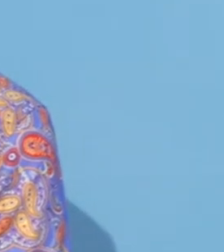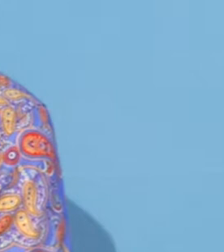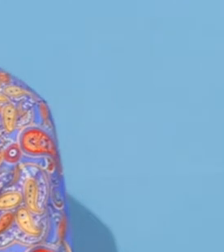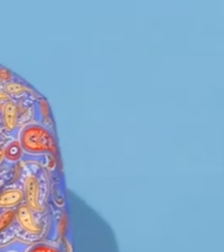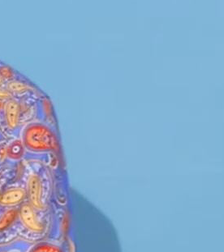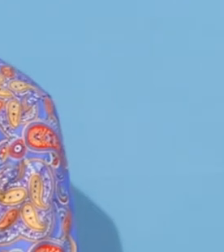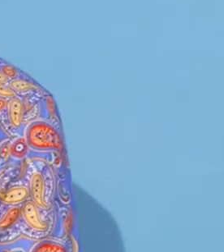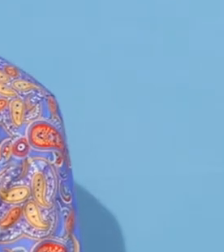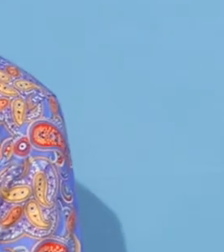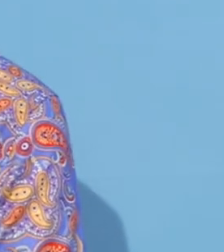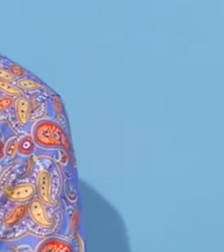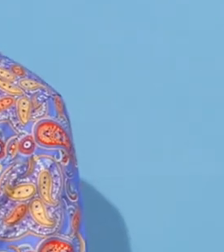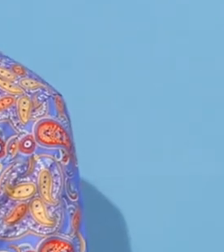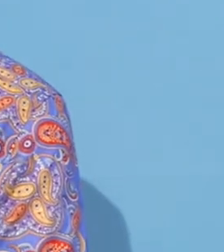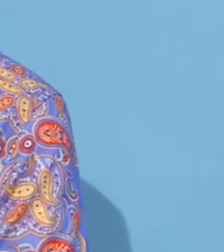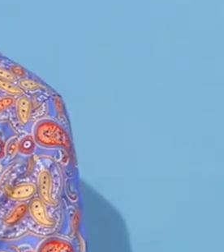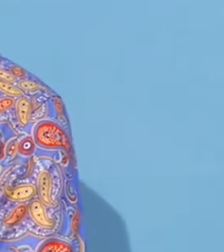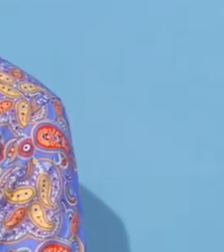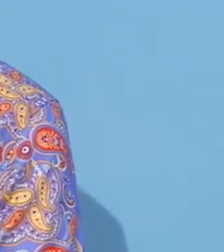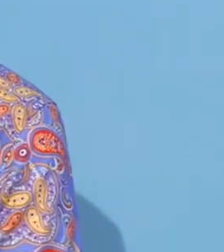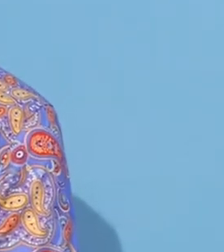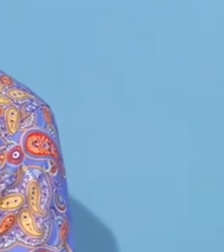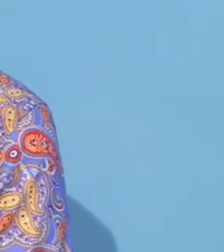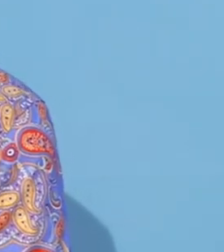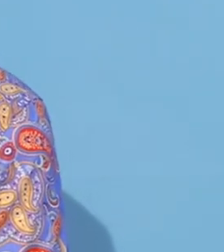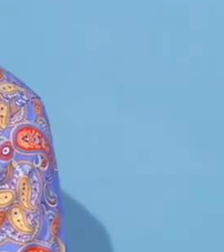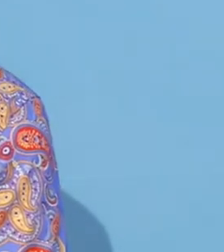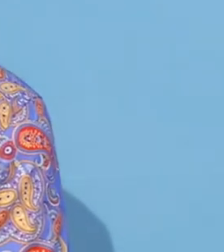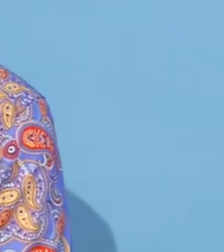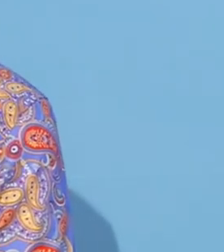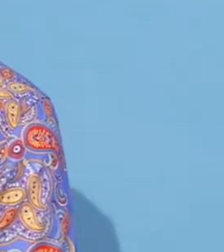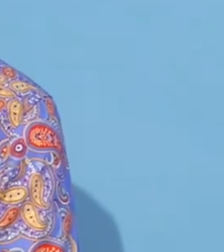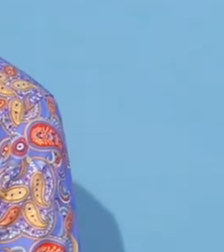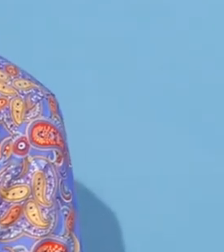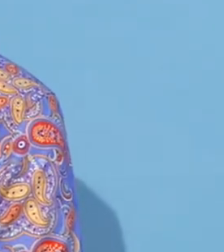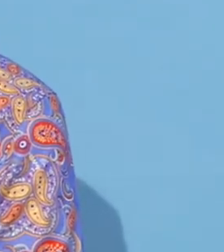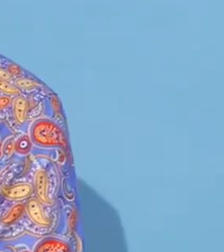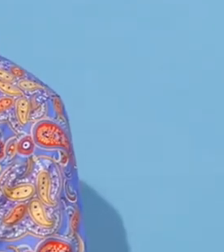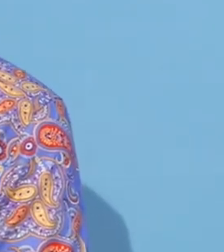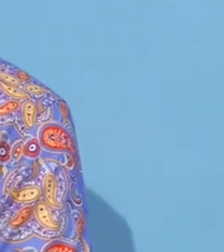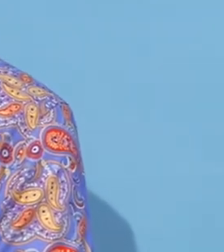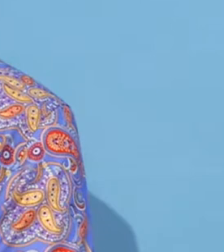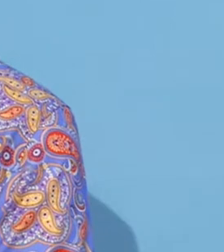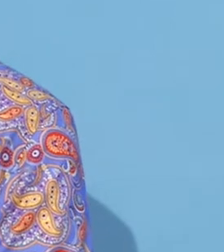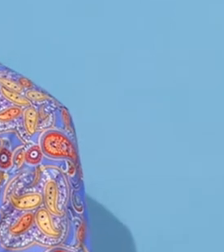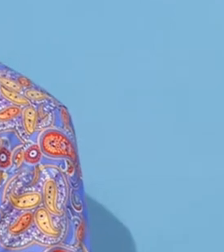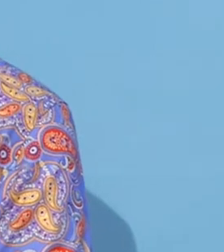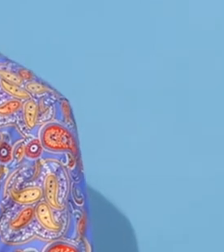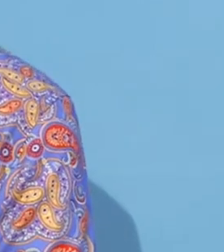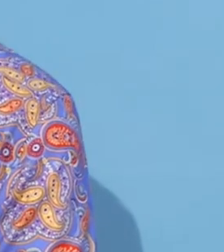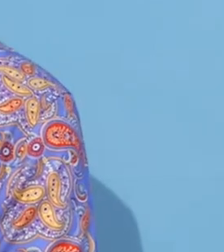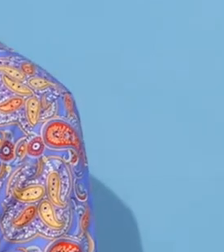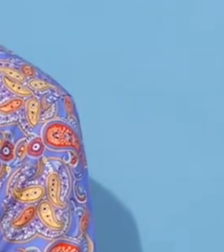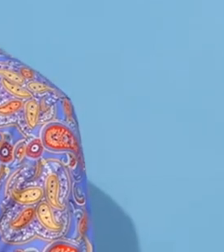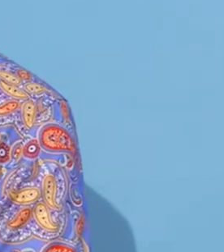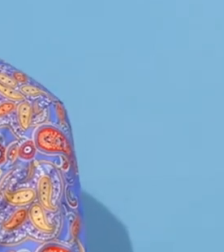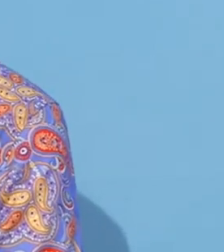har ju jobbat som nationell samordnare i de här frågorna. Hon är ju expert på området. Och hon brukar ta det här exemplet